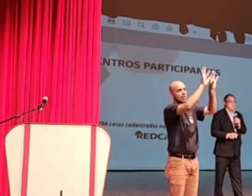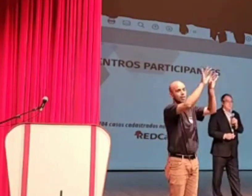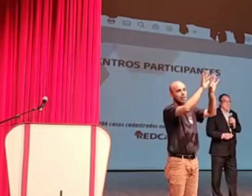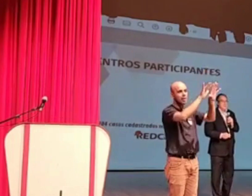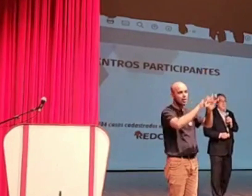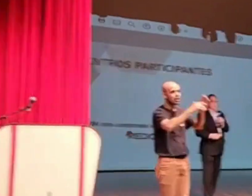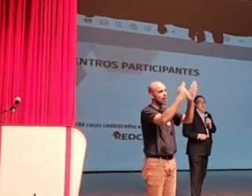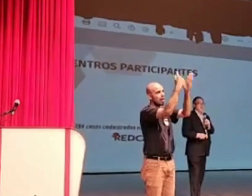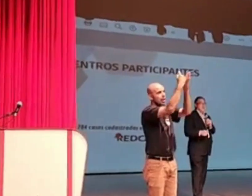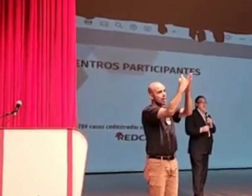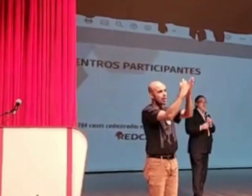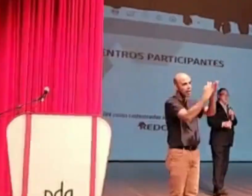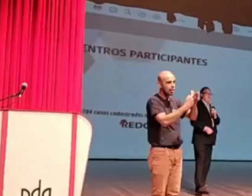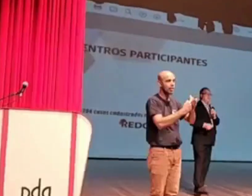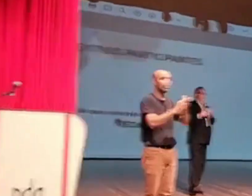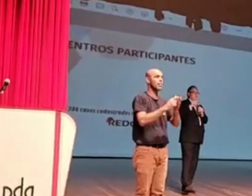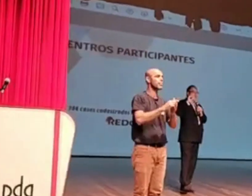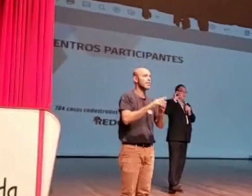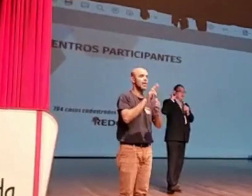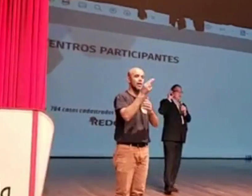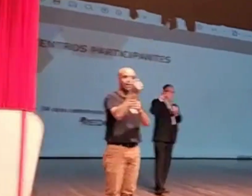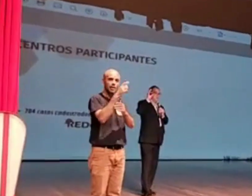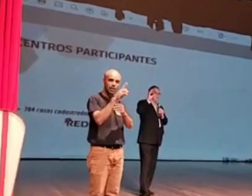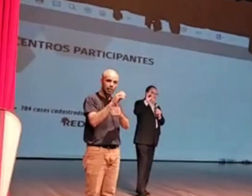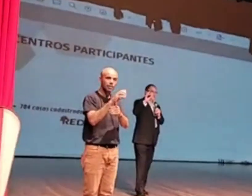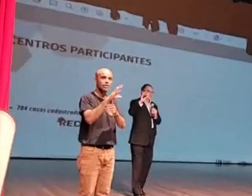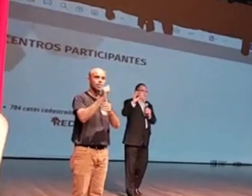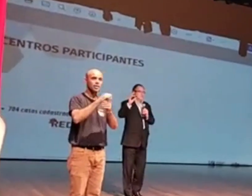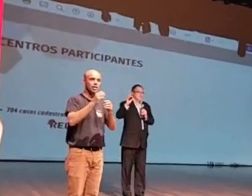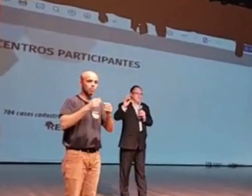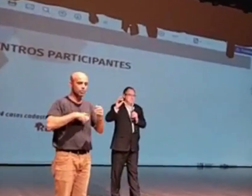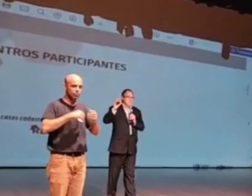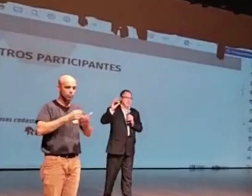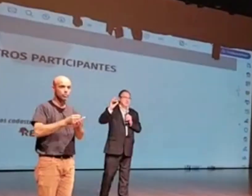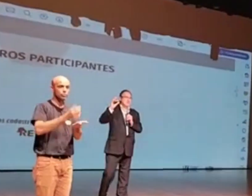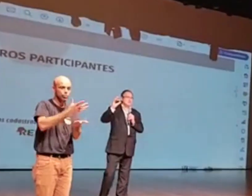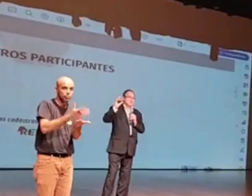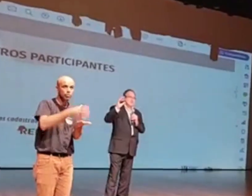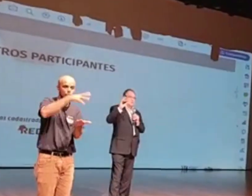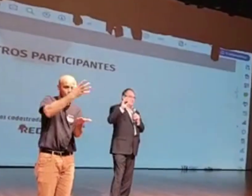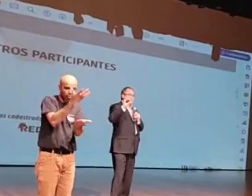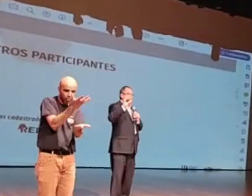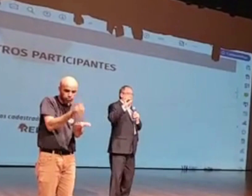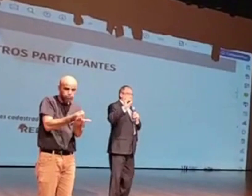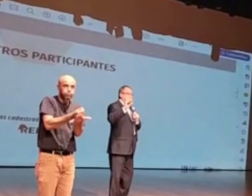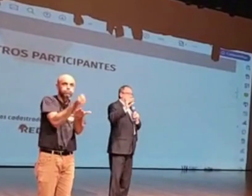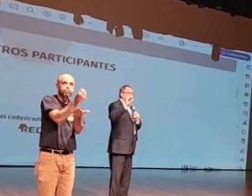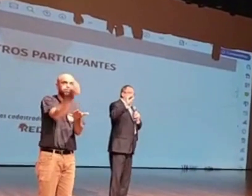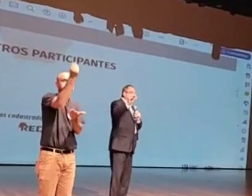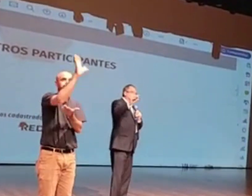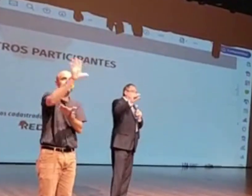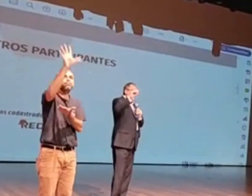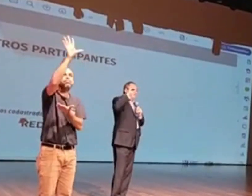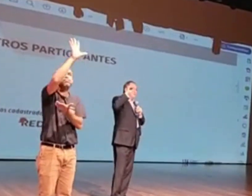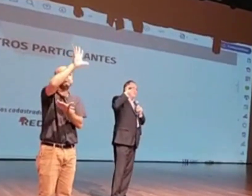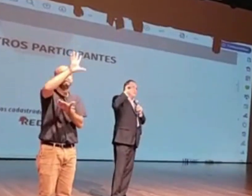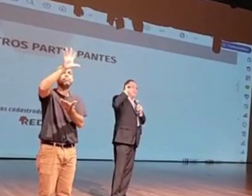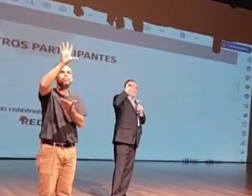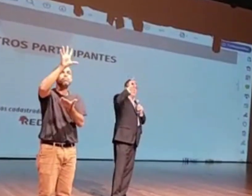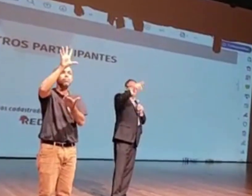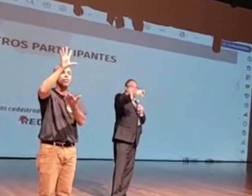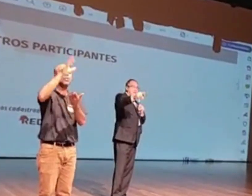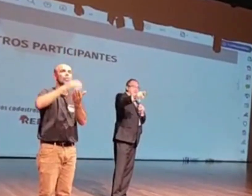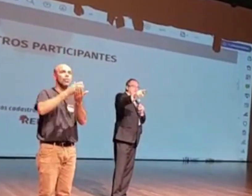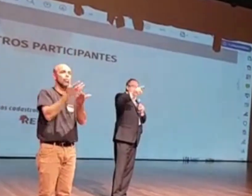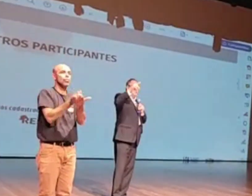REDCap, tá? O que é o REDCap? Você coloca em nuvem isso para uma assistente de pesquisa, né? E aí o centro